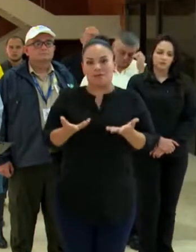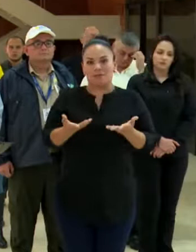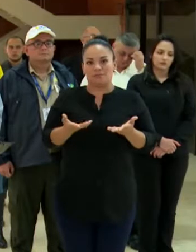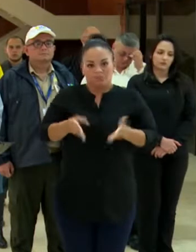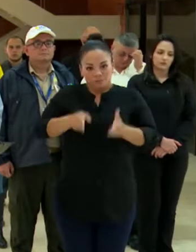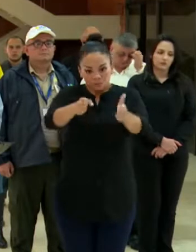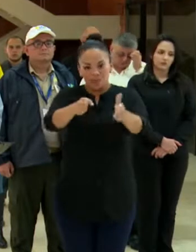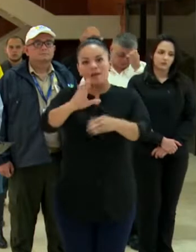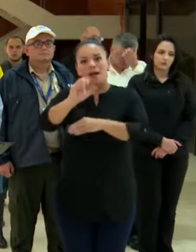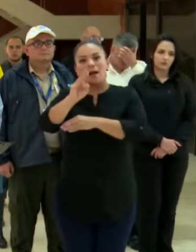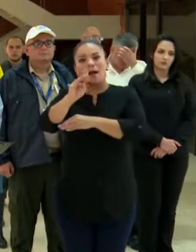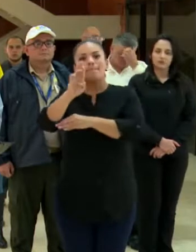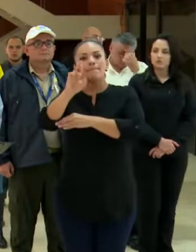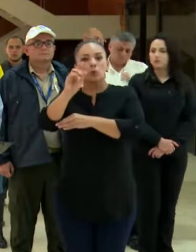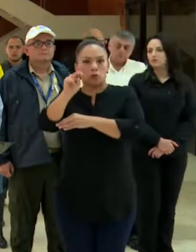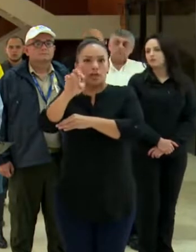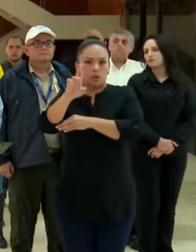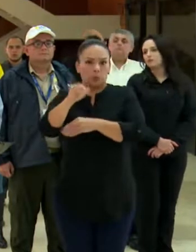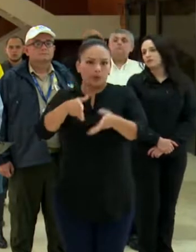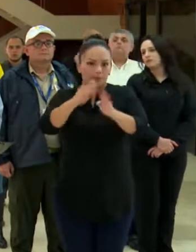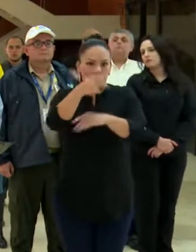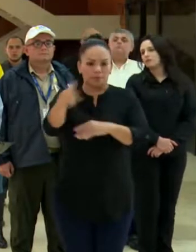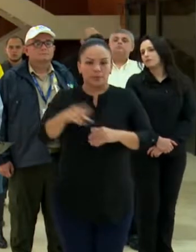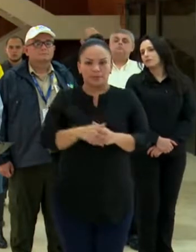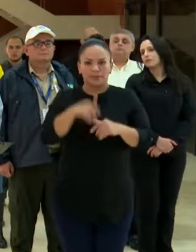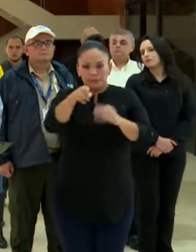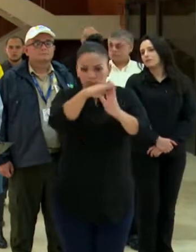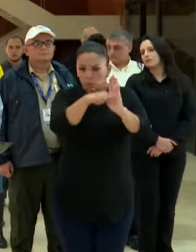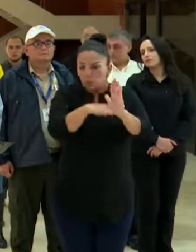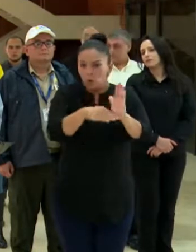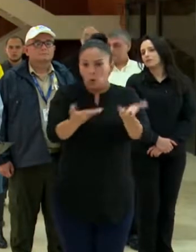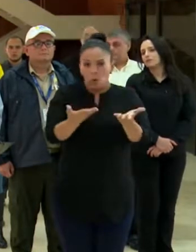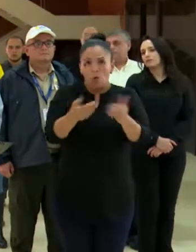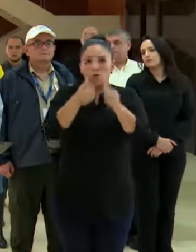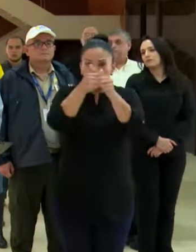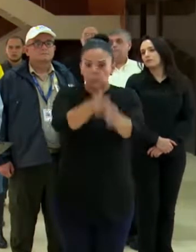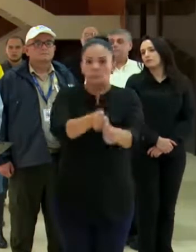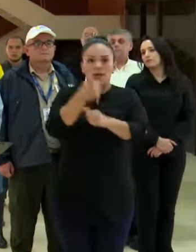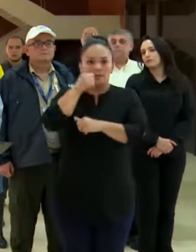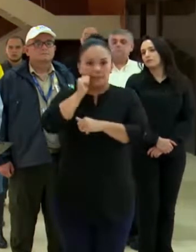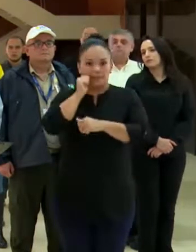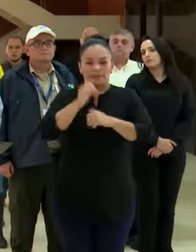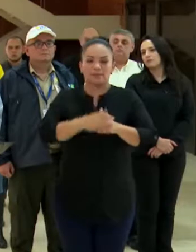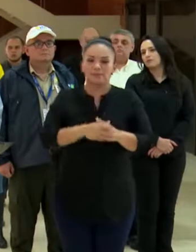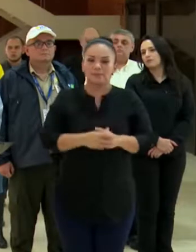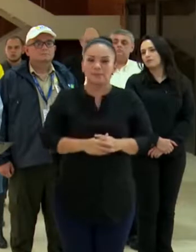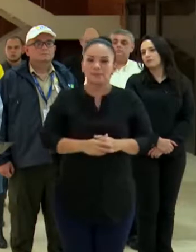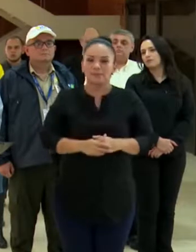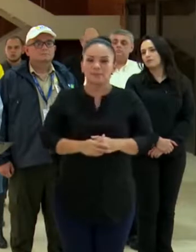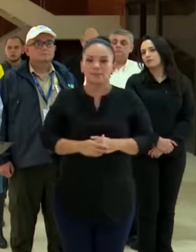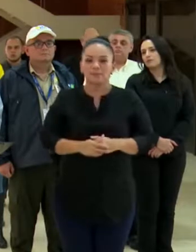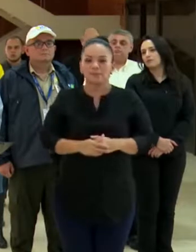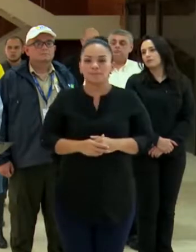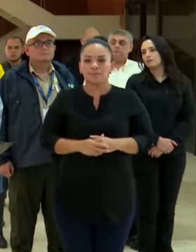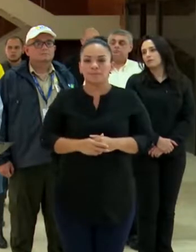del caso. Eso es el protocolo que se sigue, y ese fue el protocolo que se siguió el día de ayer.